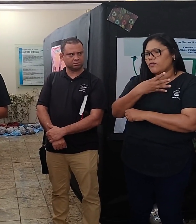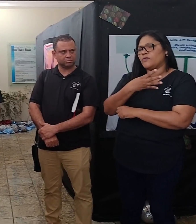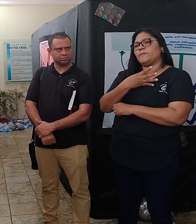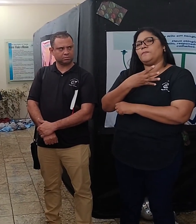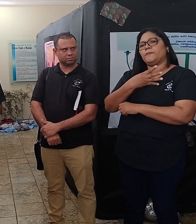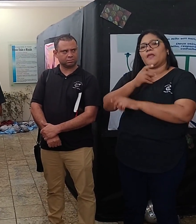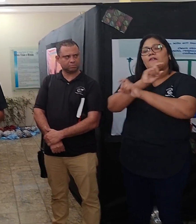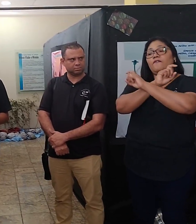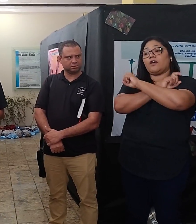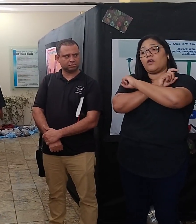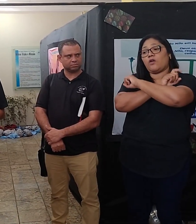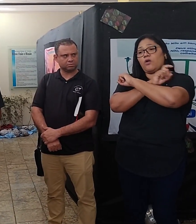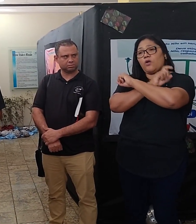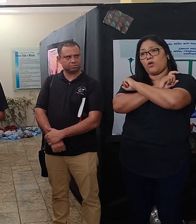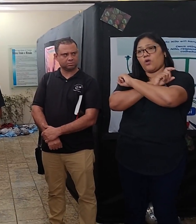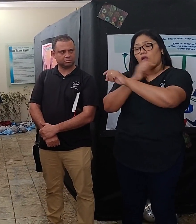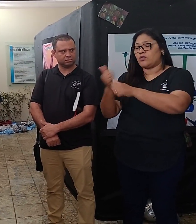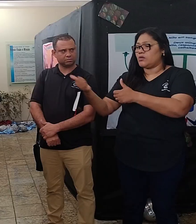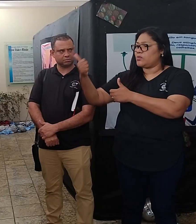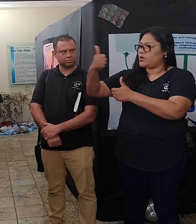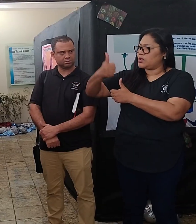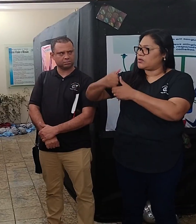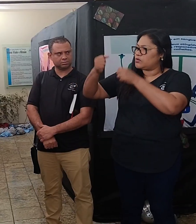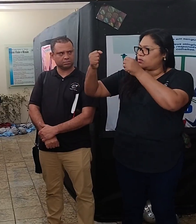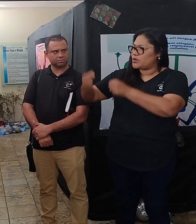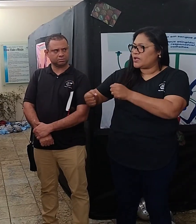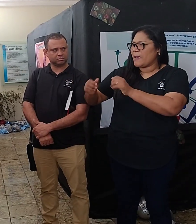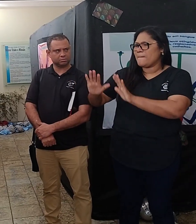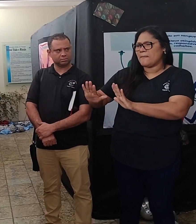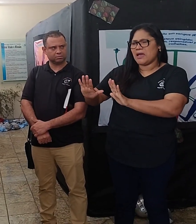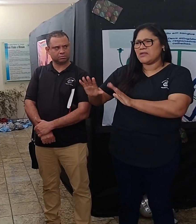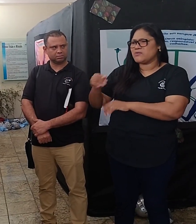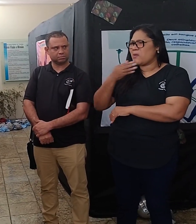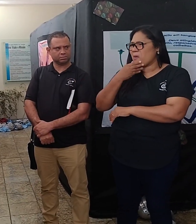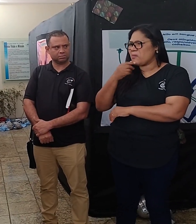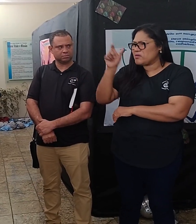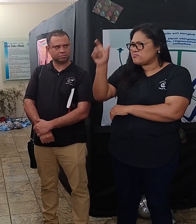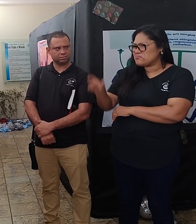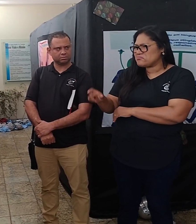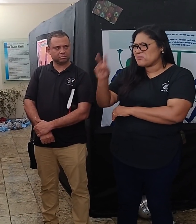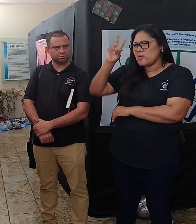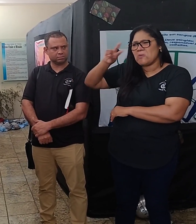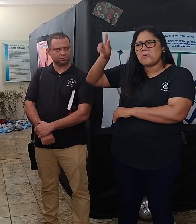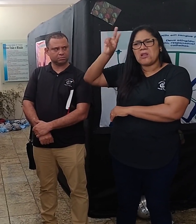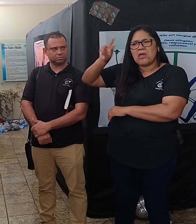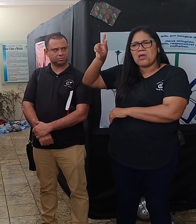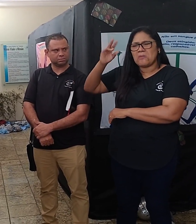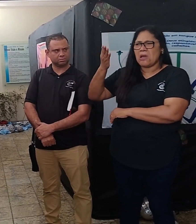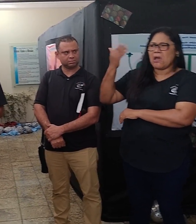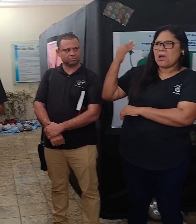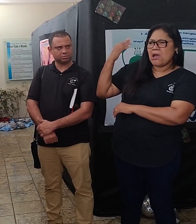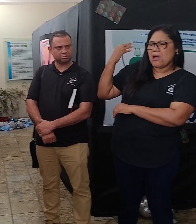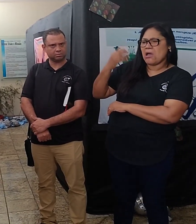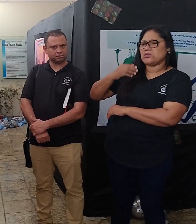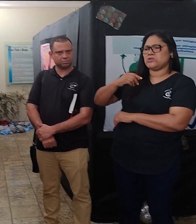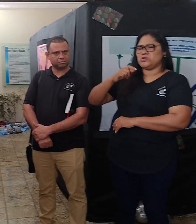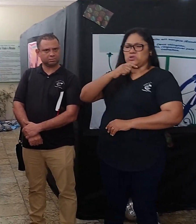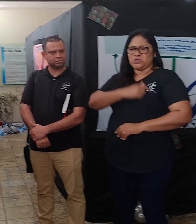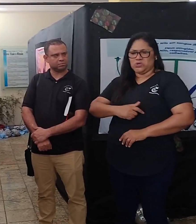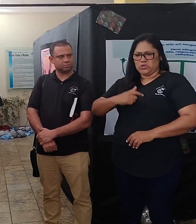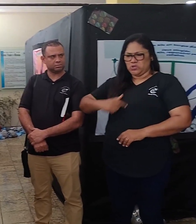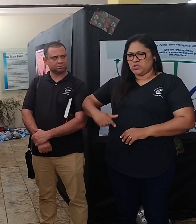faraó já não se lembra mais das histórias de José, já não sabe quem é José, já não conhece as histórias da sua